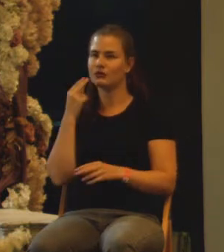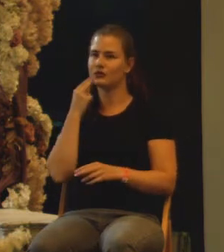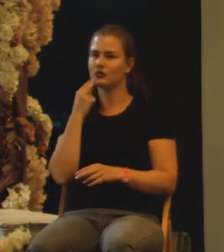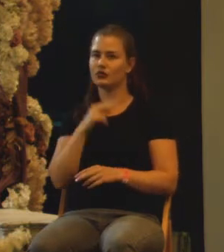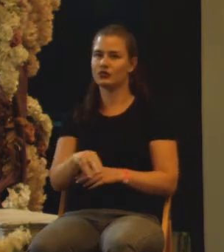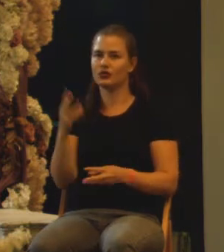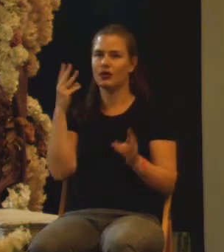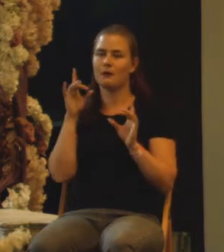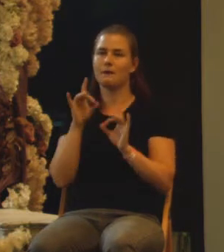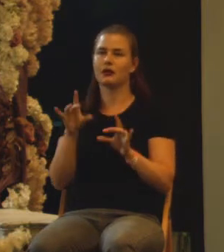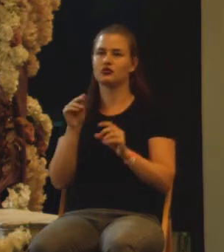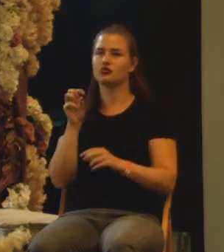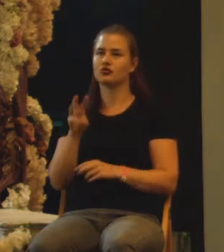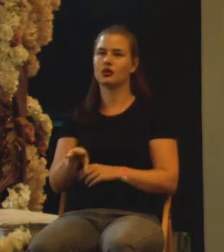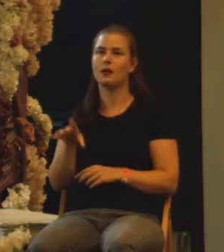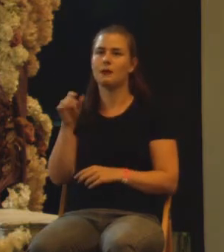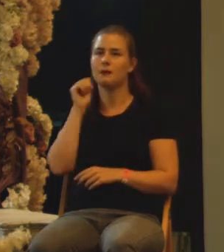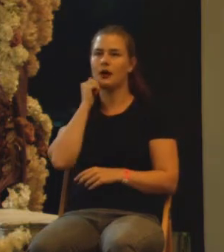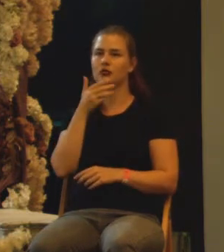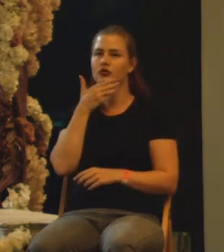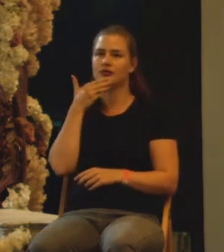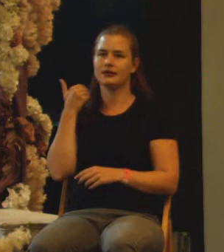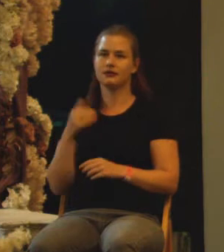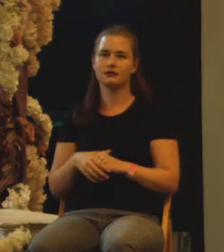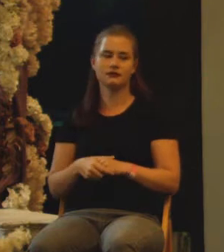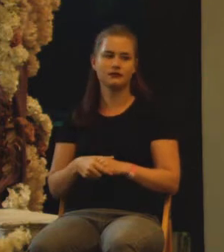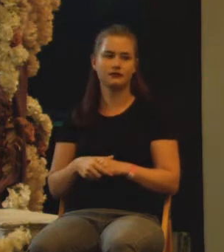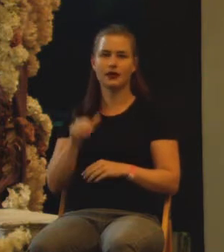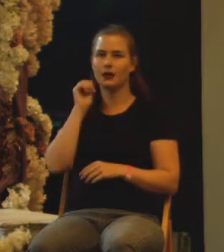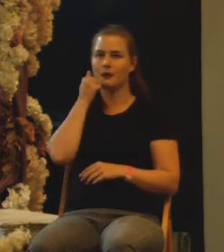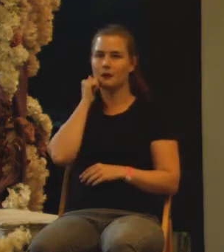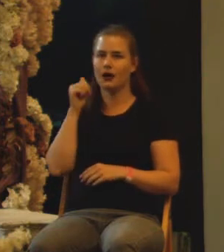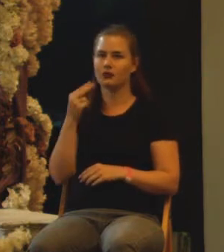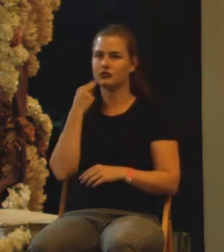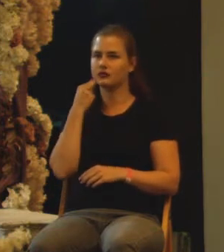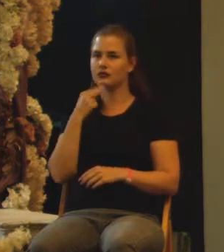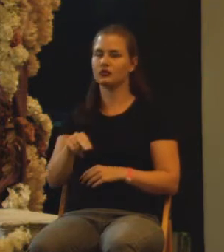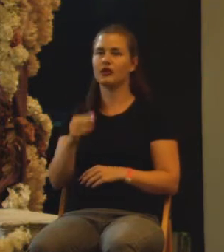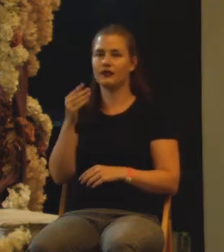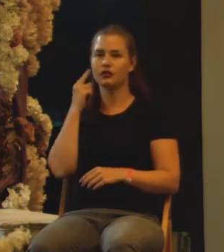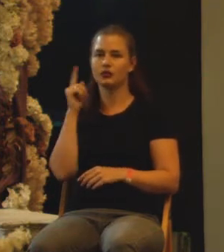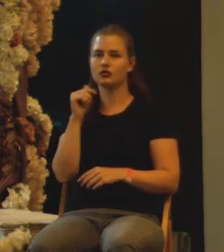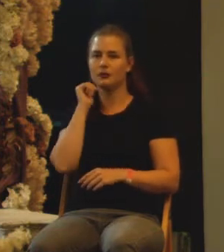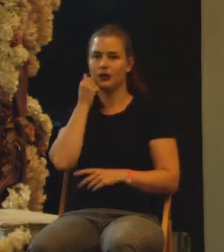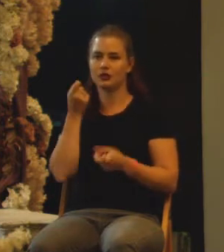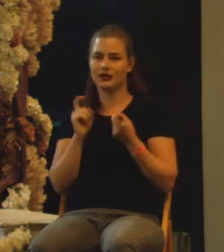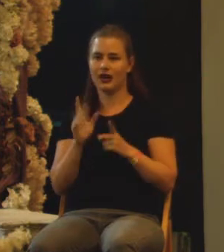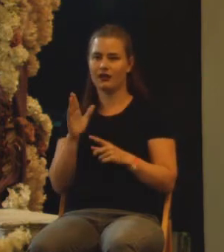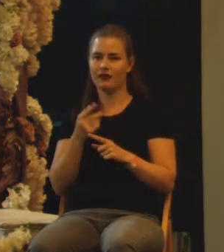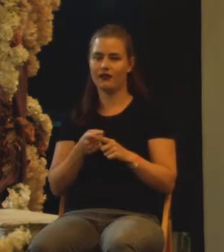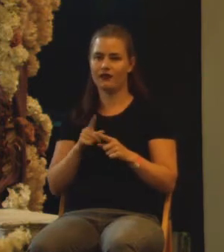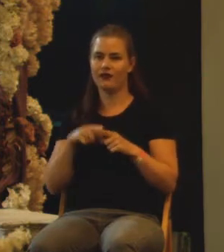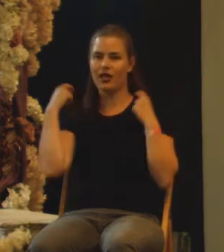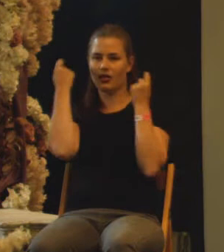Лучше маркетолога, чем бабушка, нету. Бабушка – гений. Вы думаете, что бабушка реально в этом